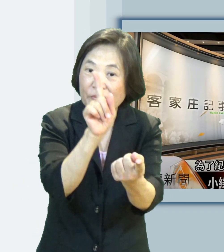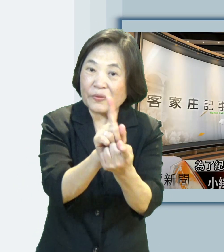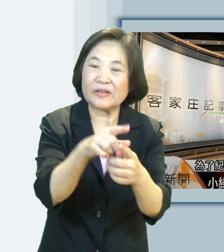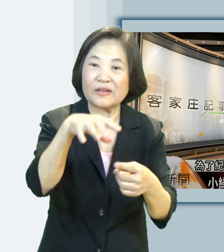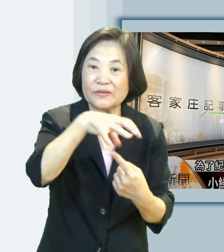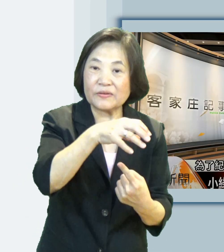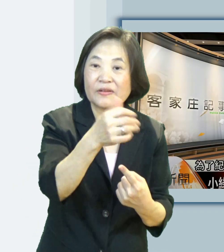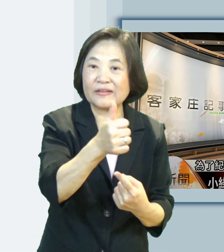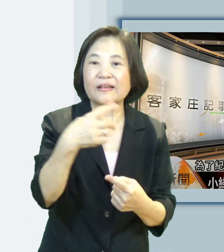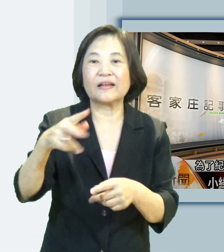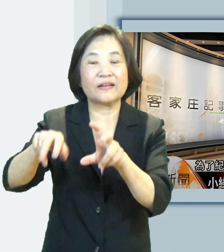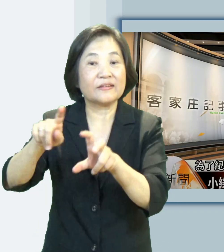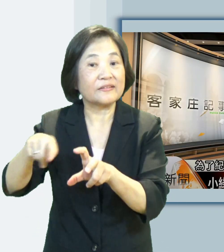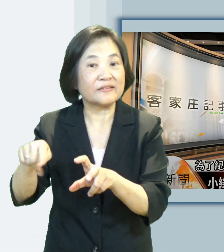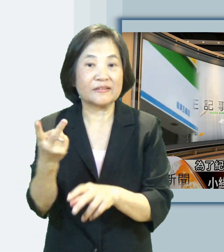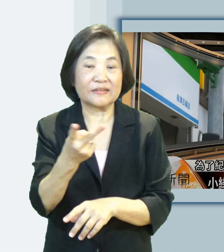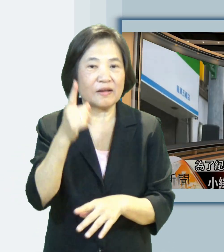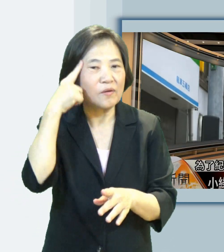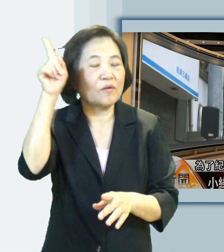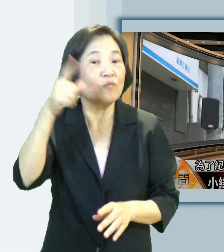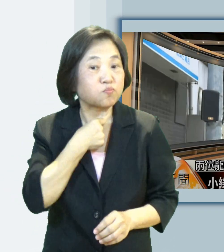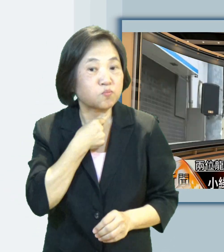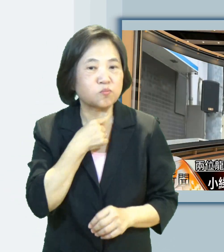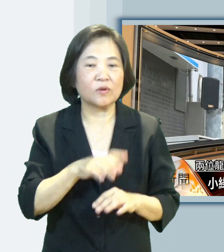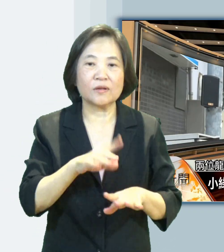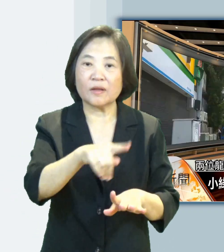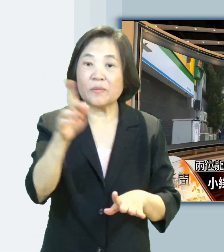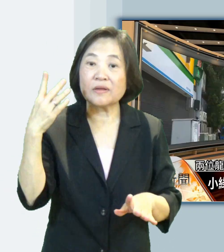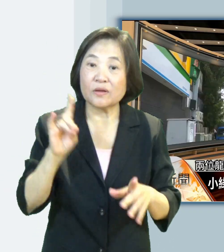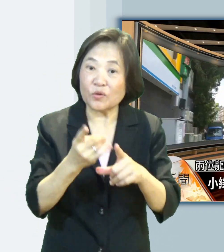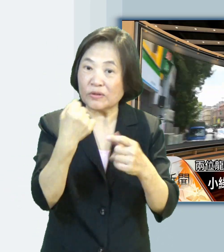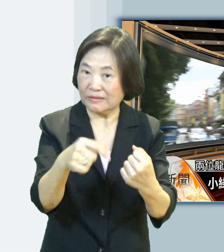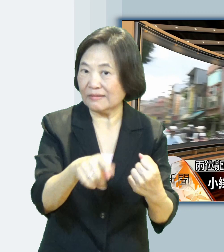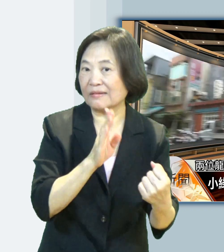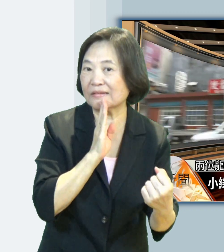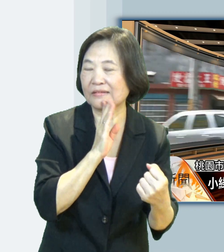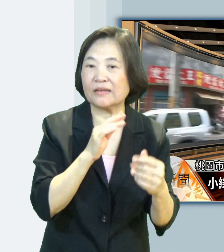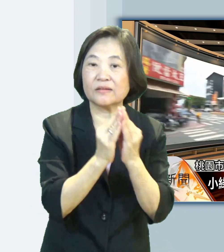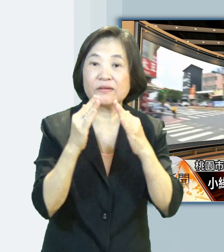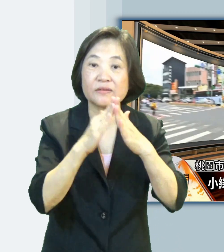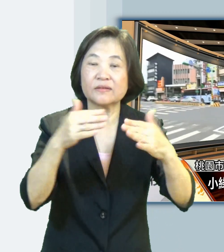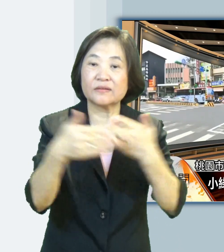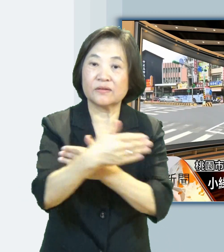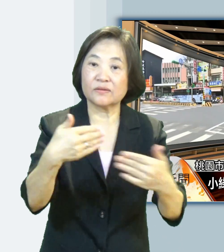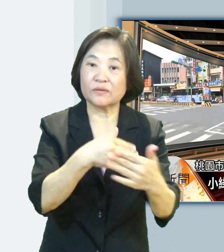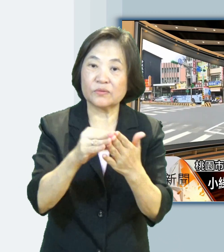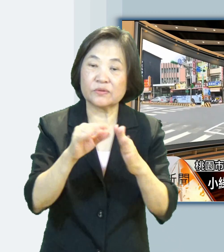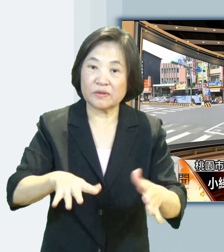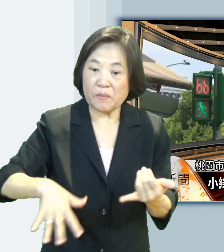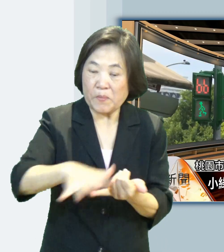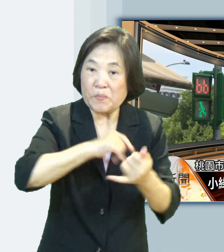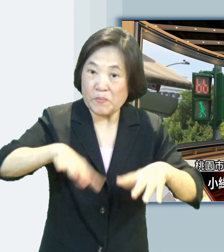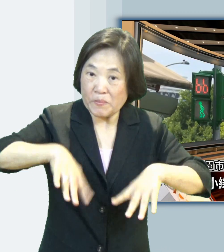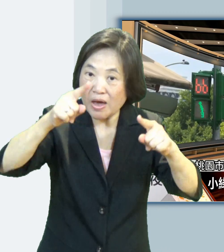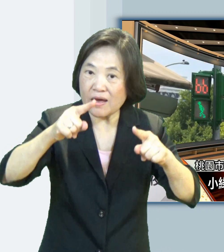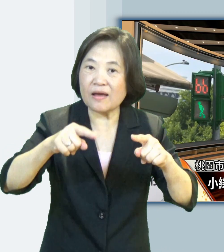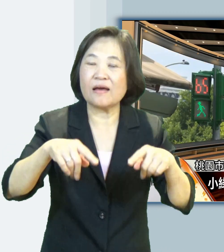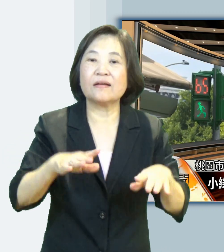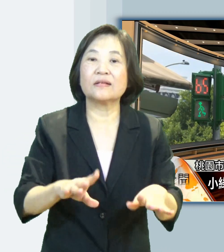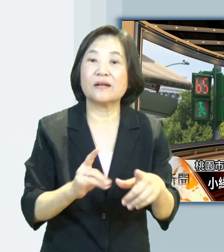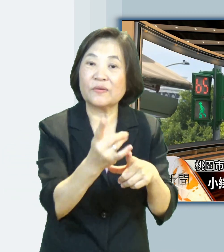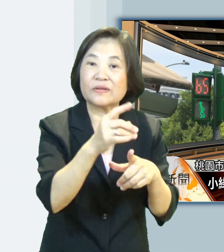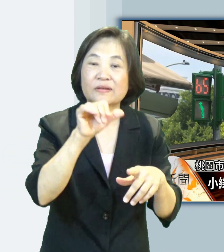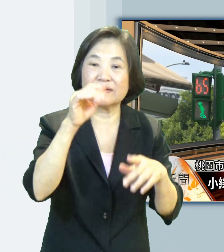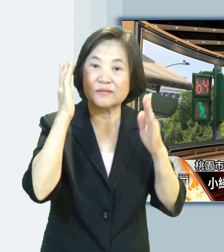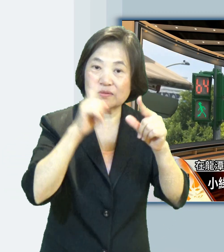彼得威经验总修正韩国天意协两个两坛的路前比，桃园市交通局是倾斜第